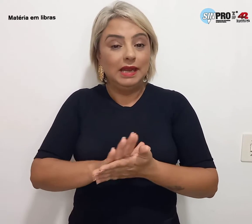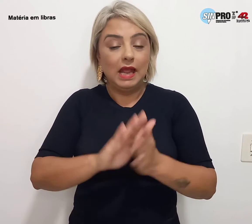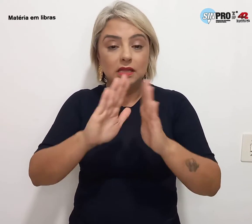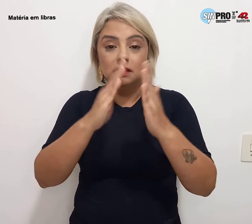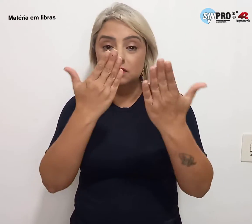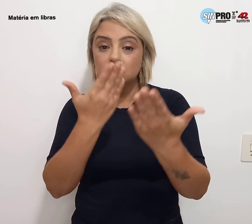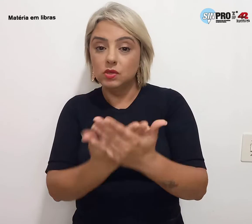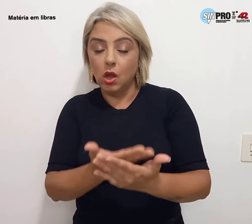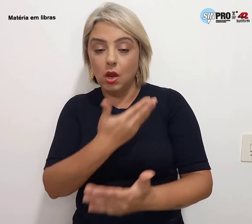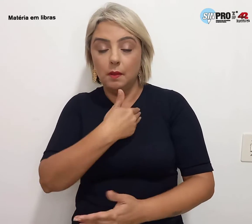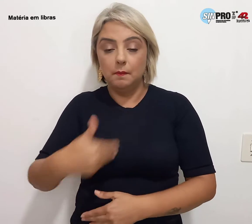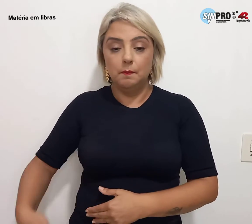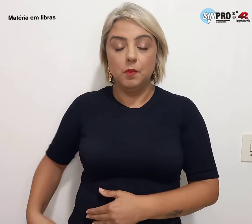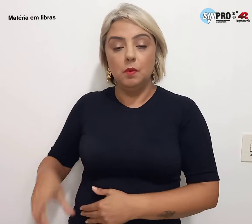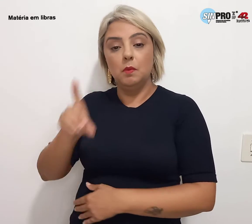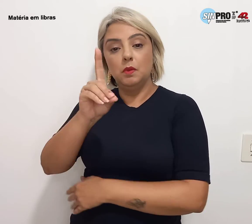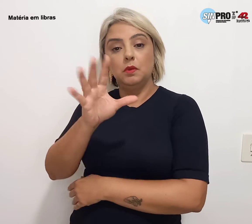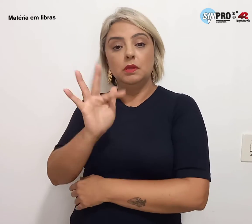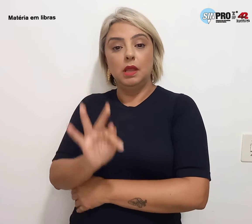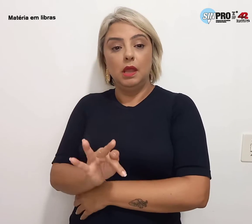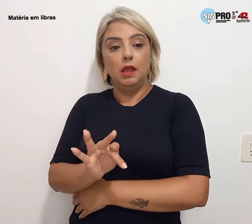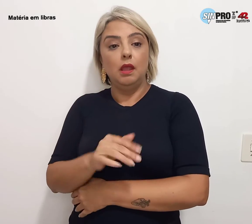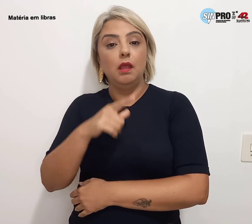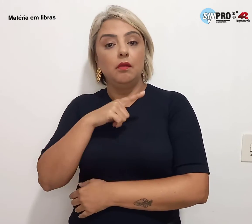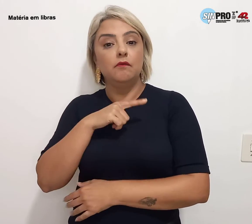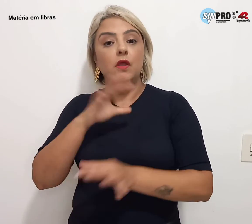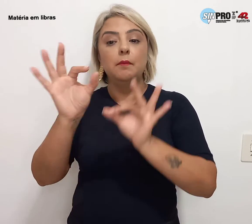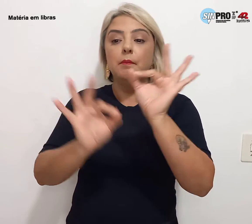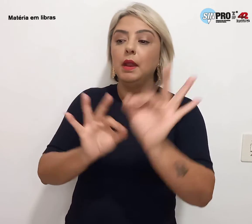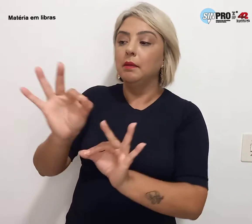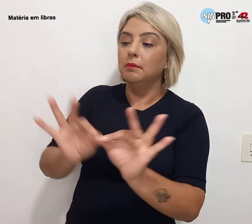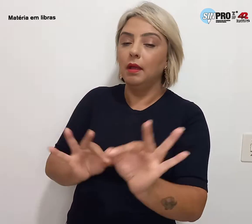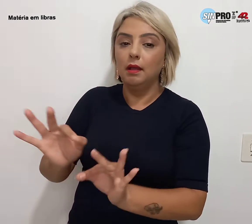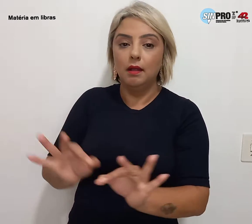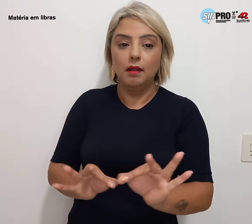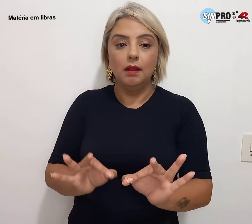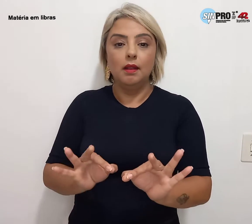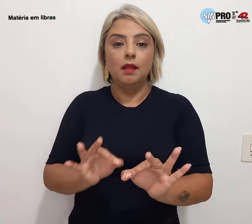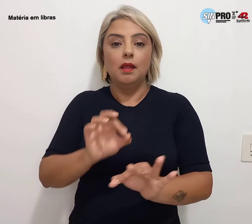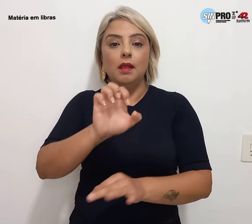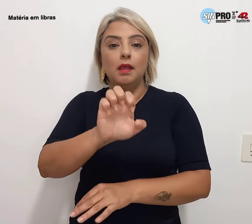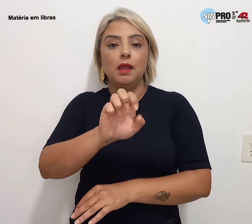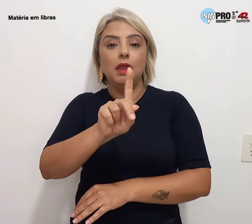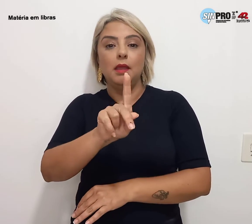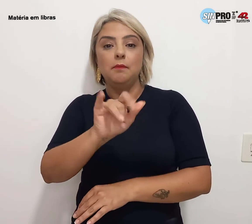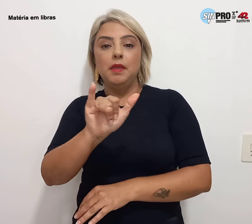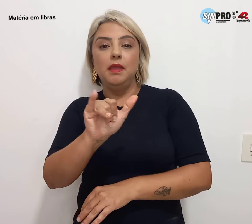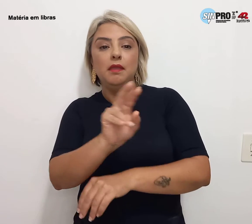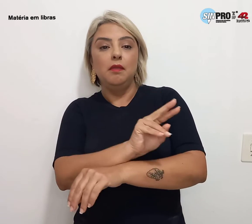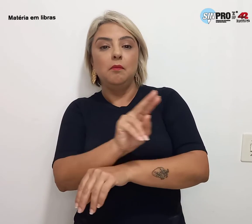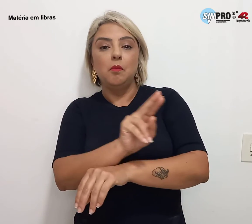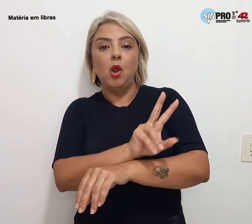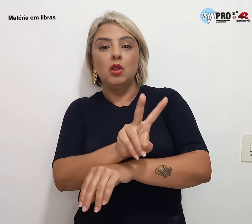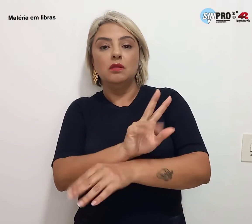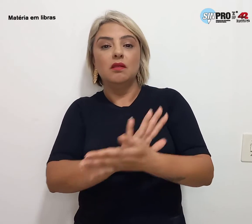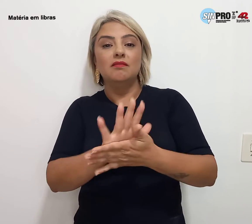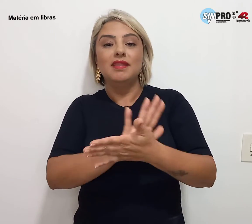pública do Distrito Federal foi preparada com os equipamentos de proteção para receber a